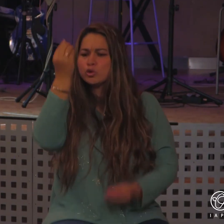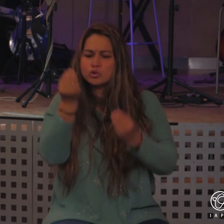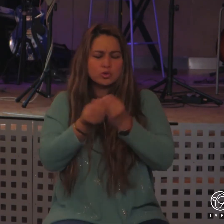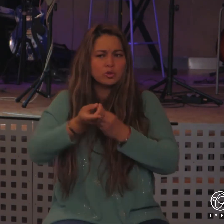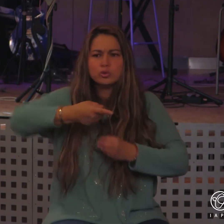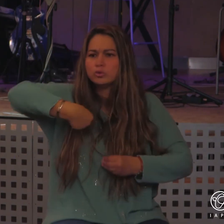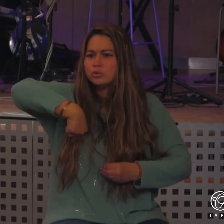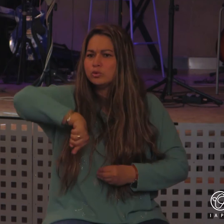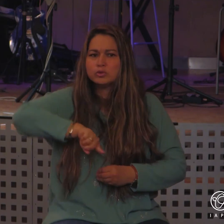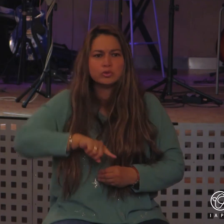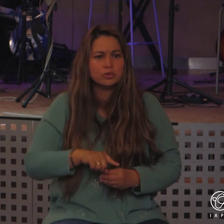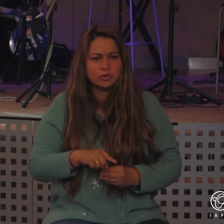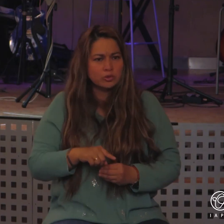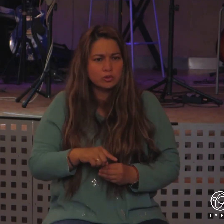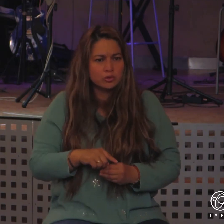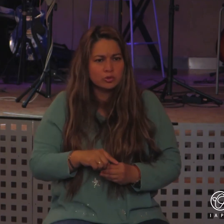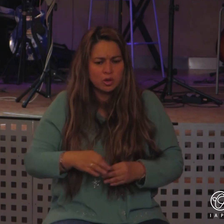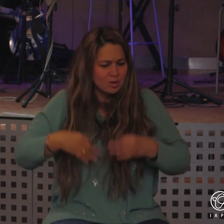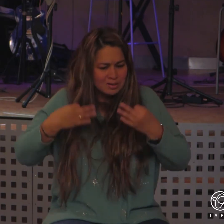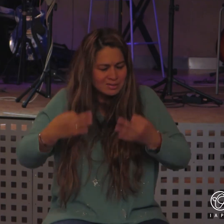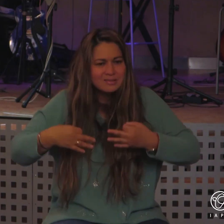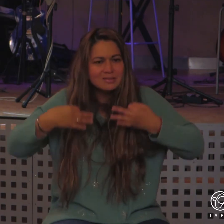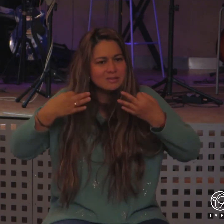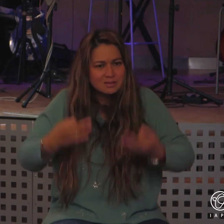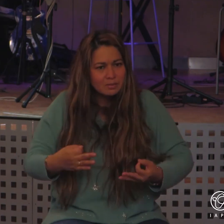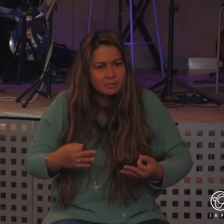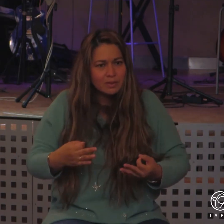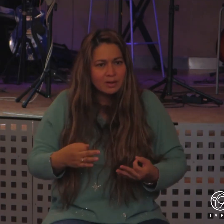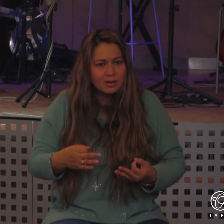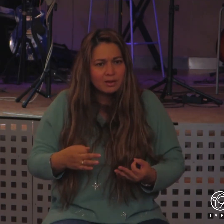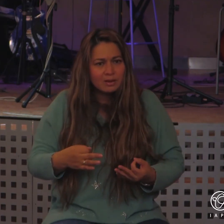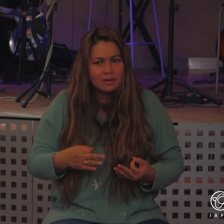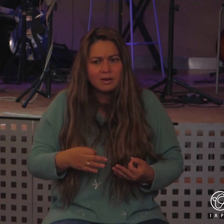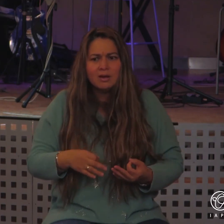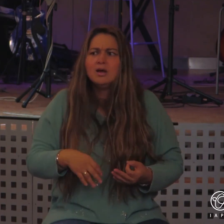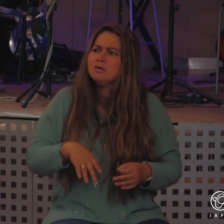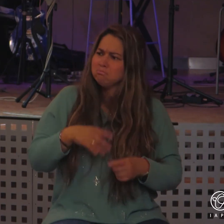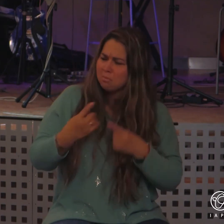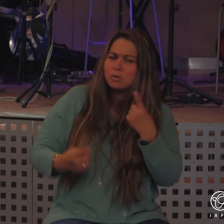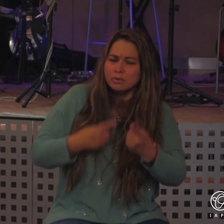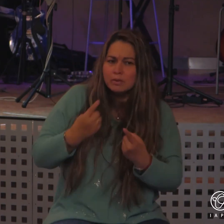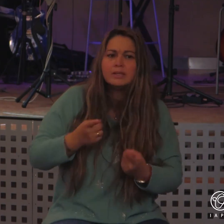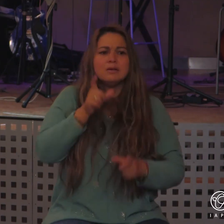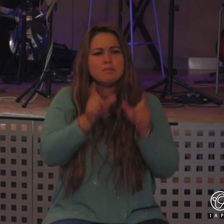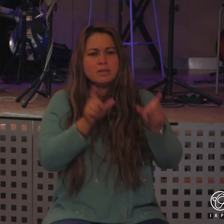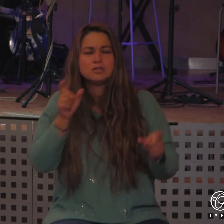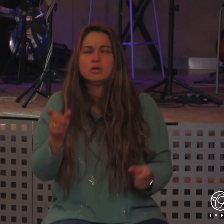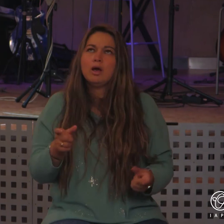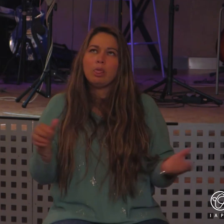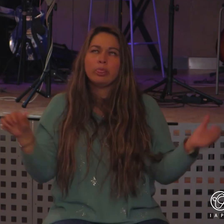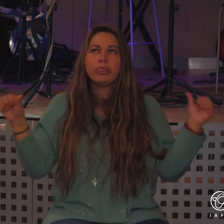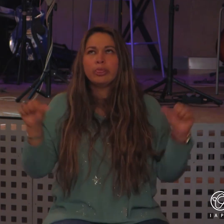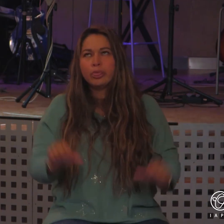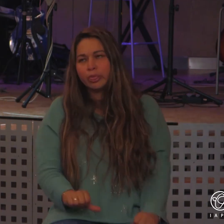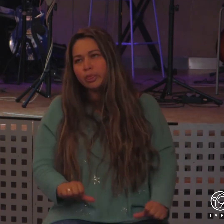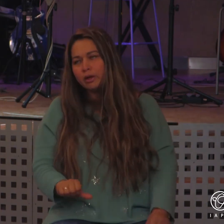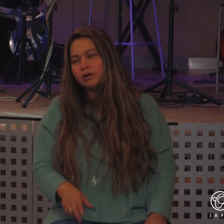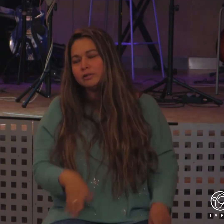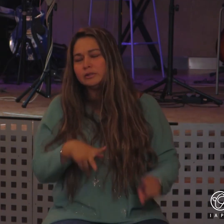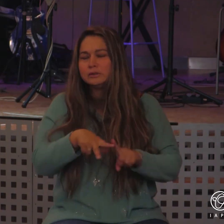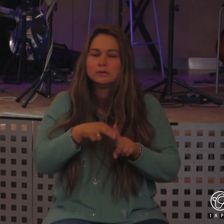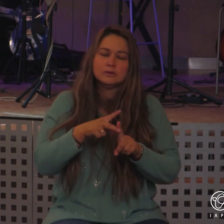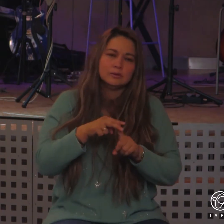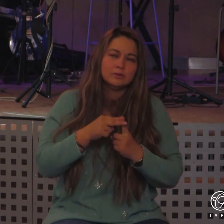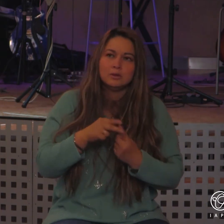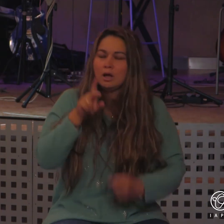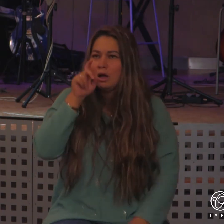con nosotros, incluso aquellos que lo hemos pasado mal, aquellos que hemos estado hundidos, aquellos que no sabíamos